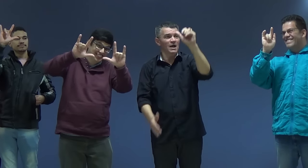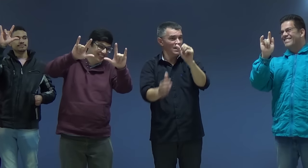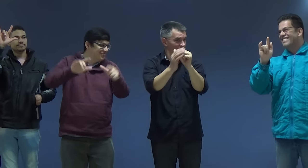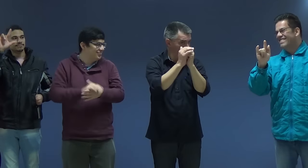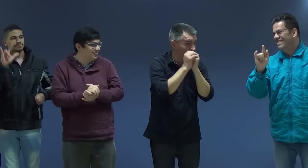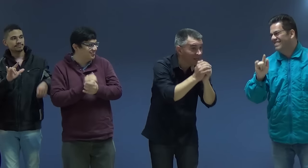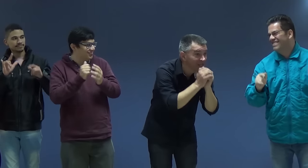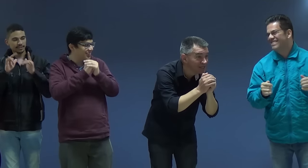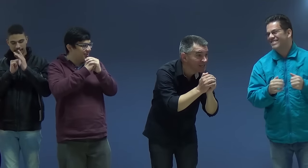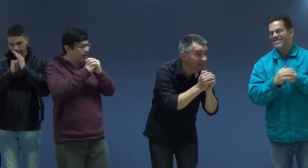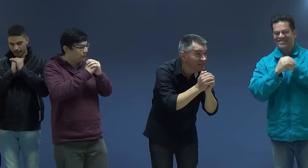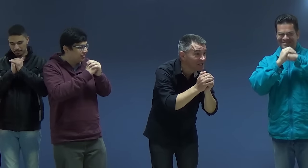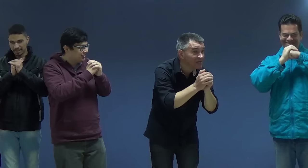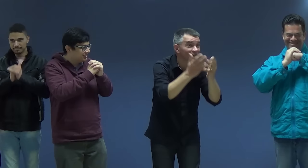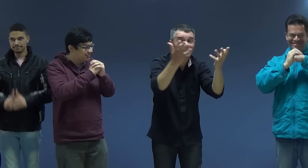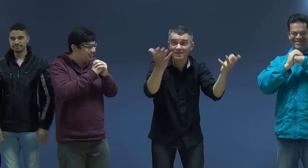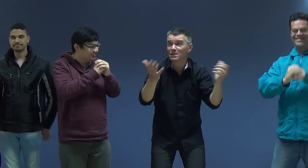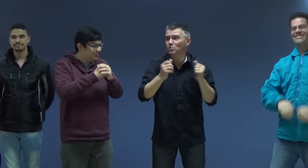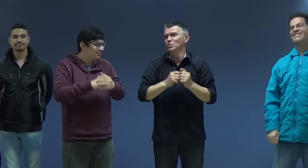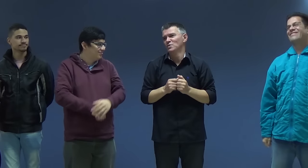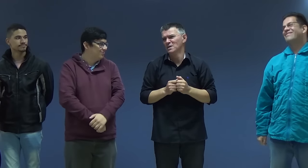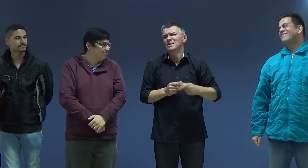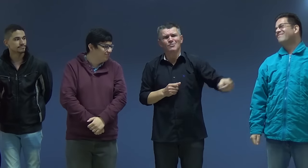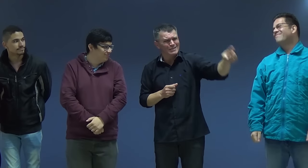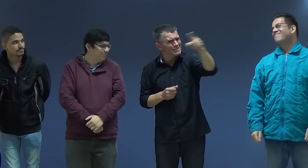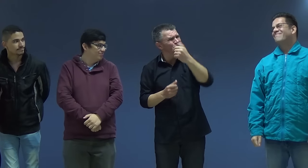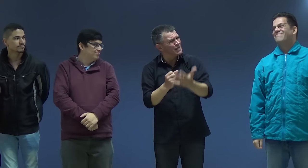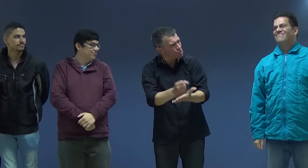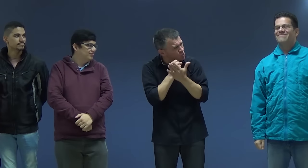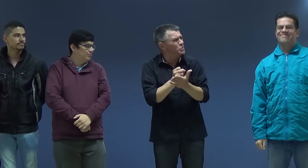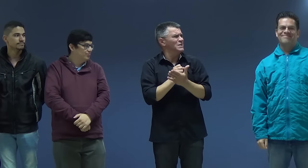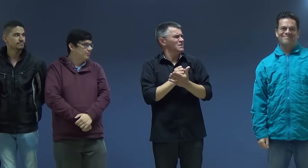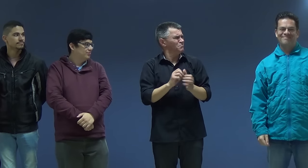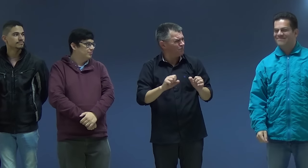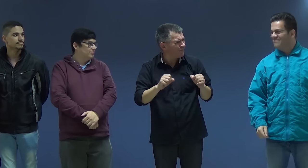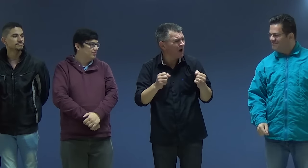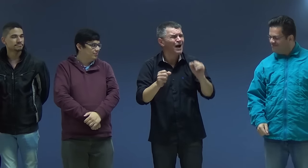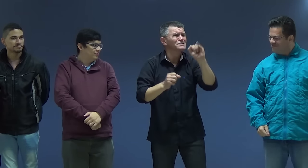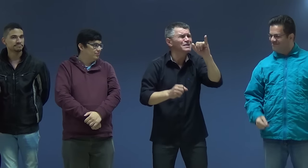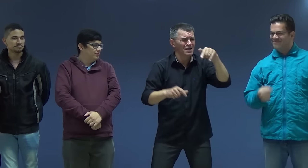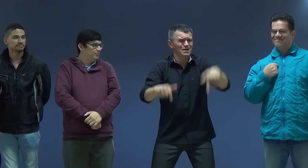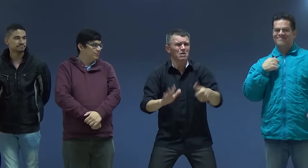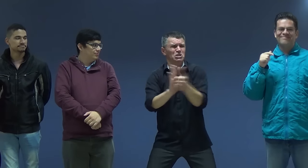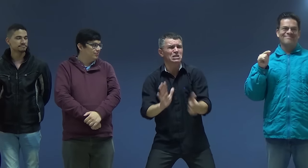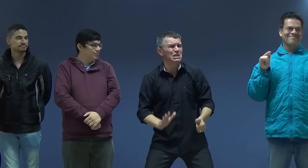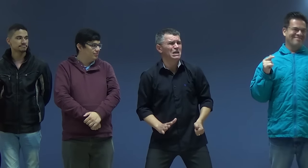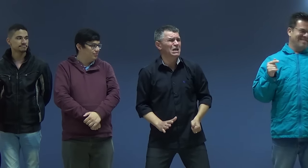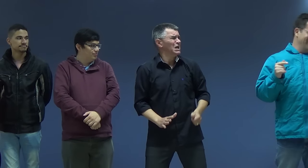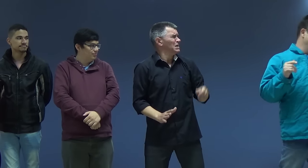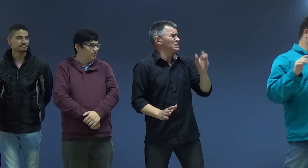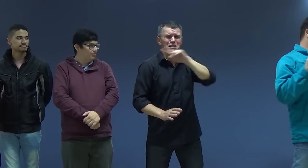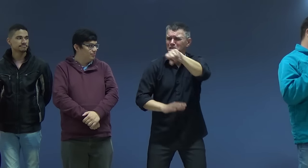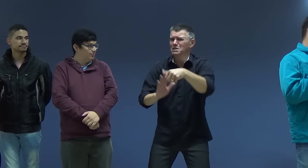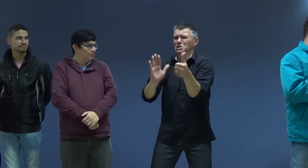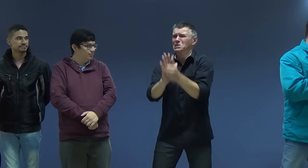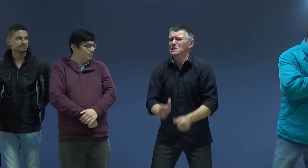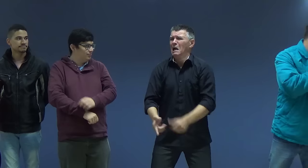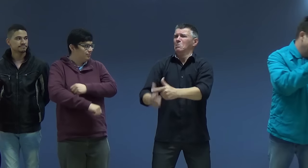E eu e você, amém? Então, gente, então me ajudem. Se aqui na PIB, né,